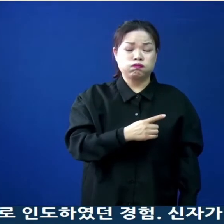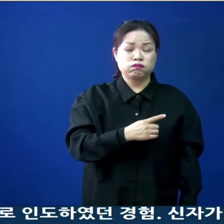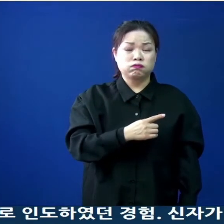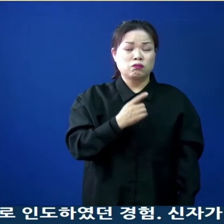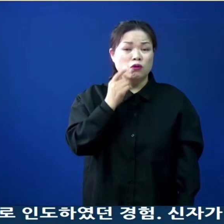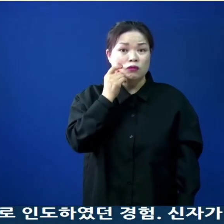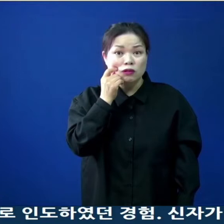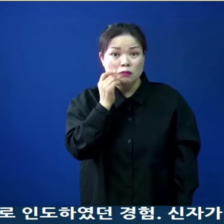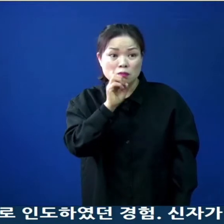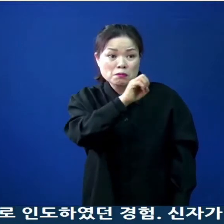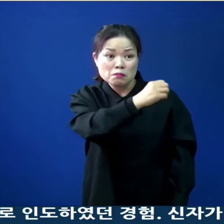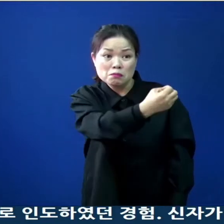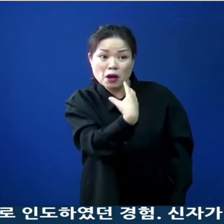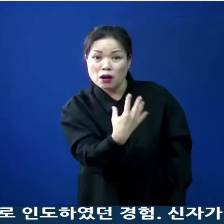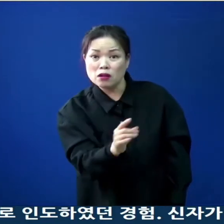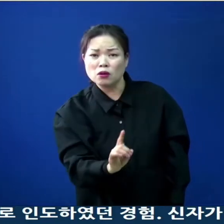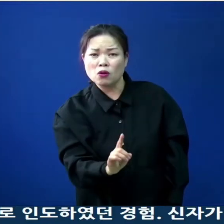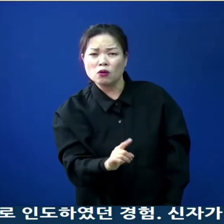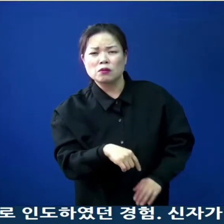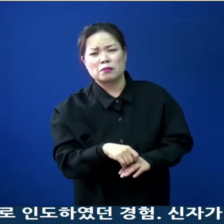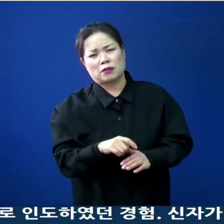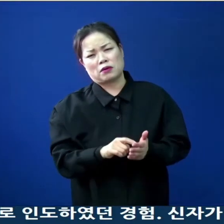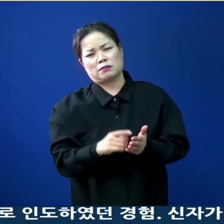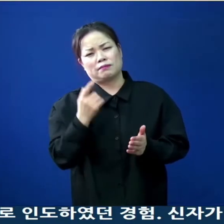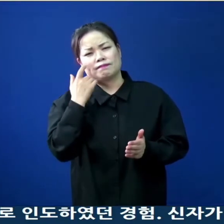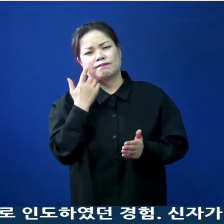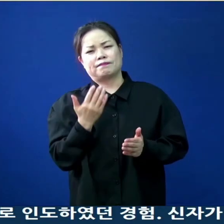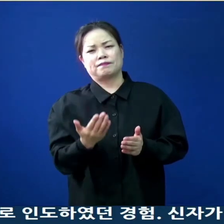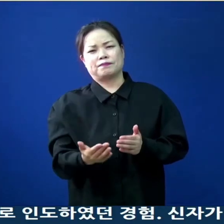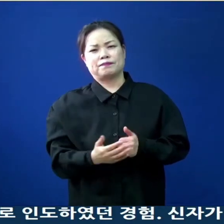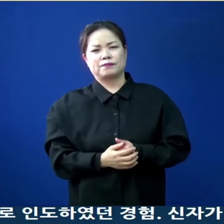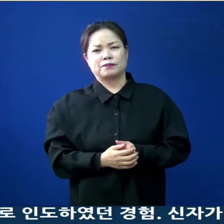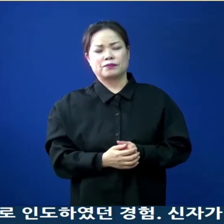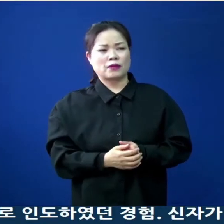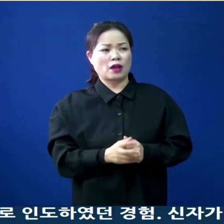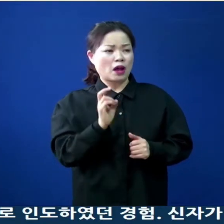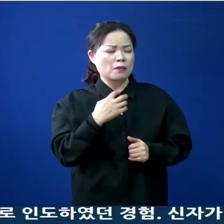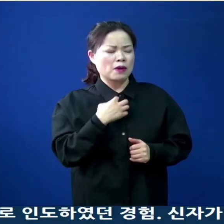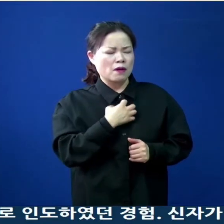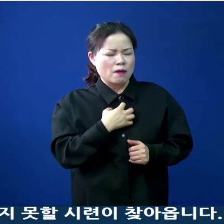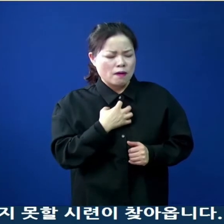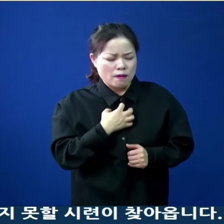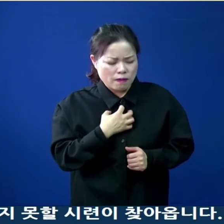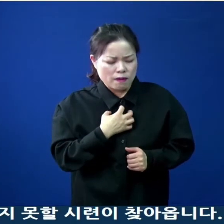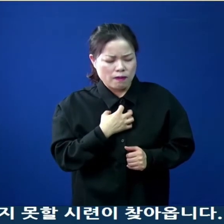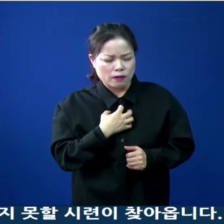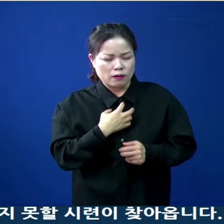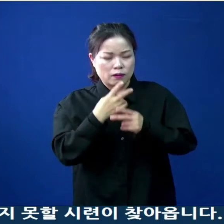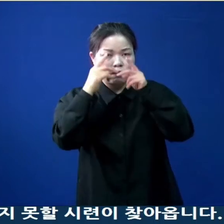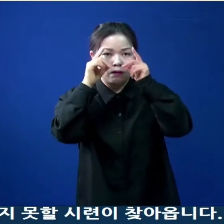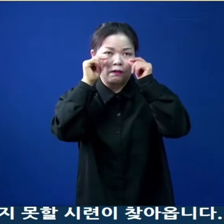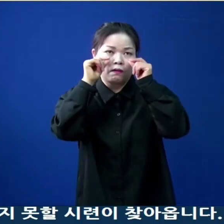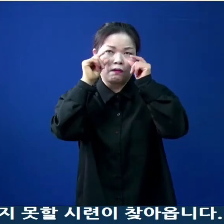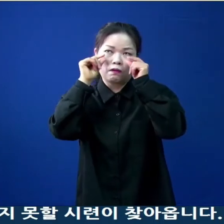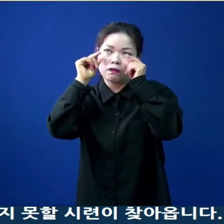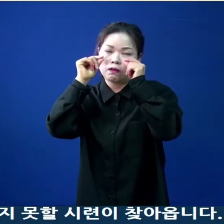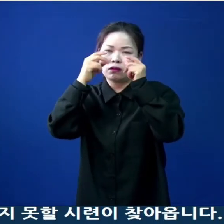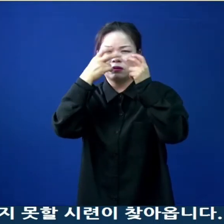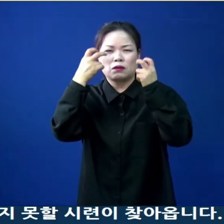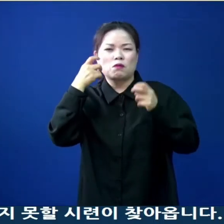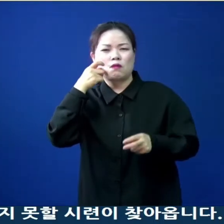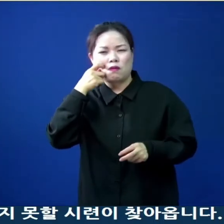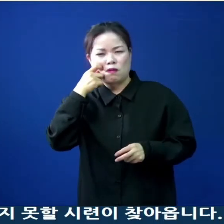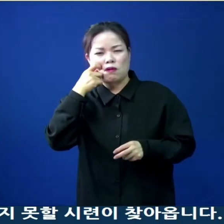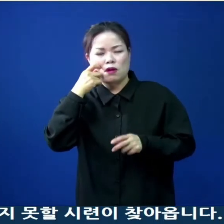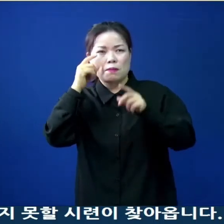말한다면 여러분 어떤 마음을 가지시겠습니까? 아마 걱정되고 염려되어서 잠도 오지 않을